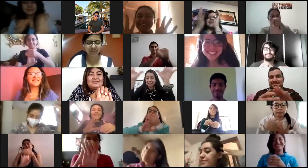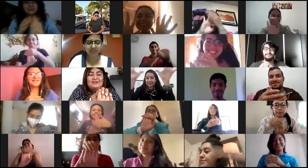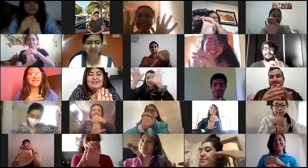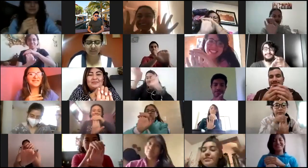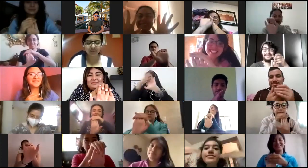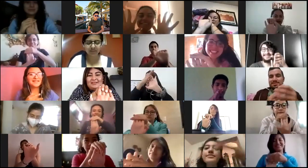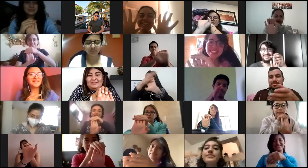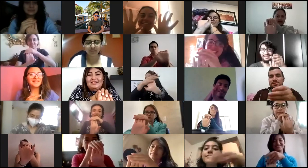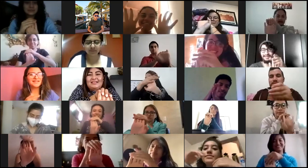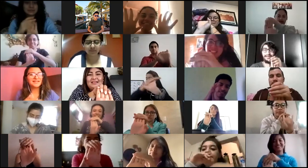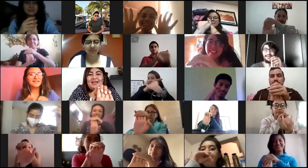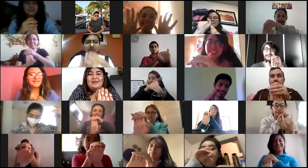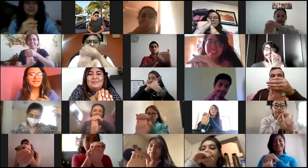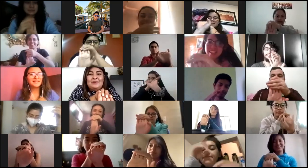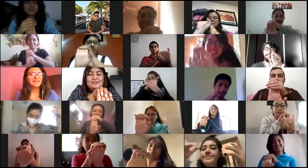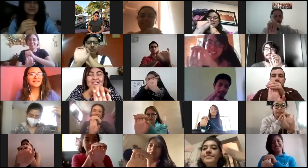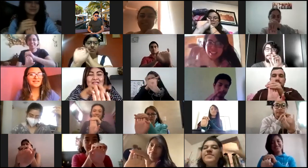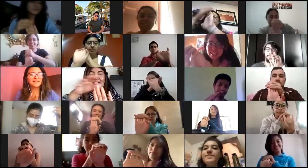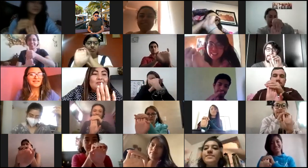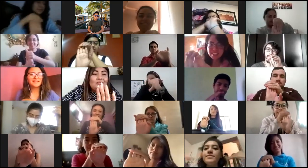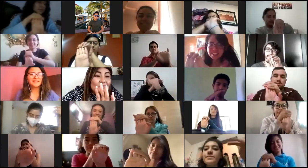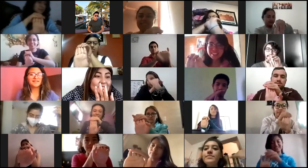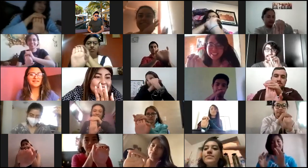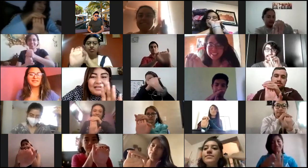truene, obviamente no exageren, pero sienten cómo se estira